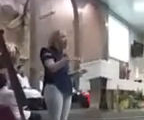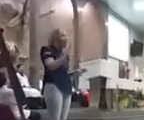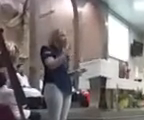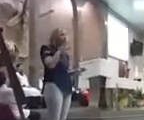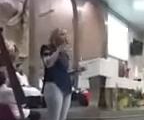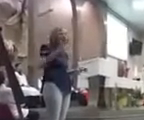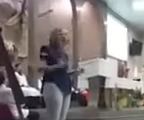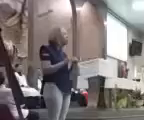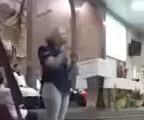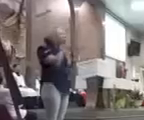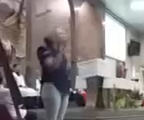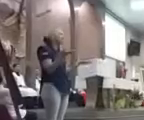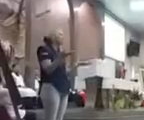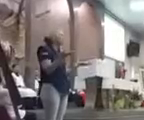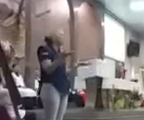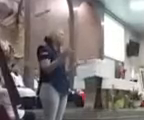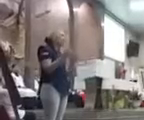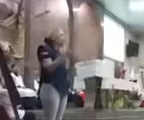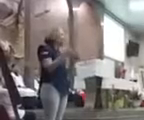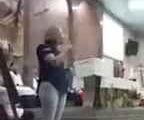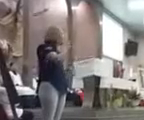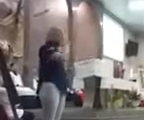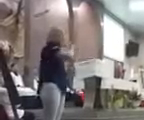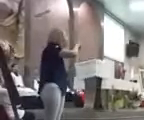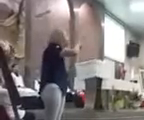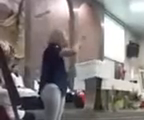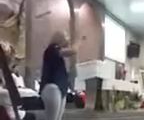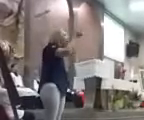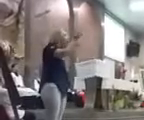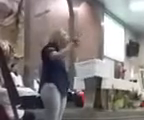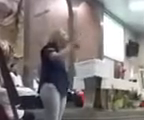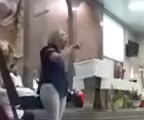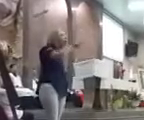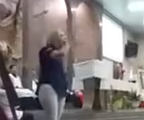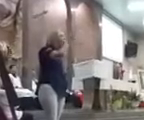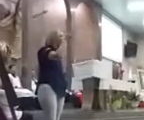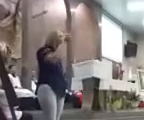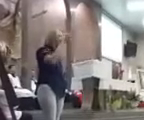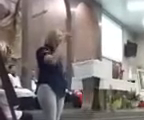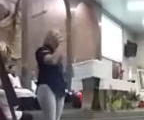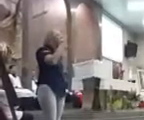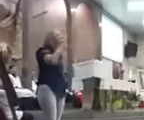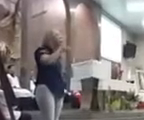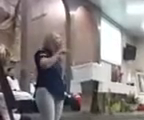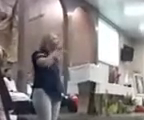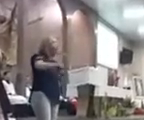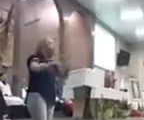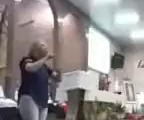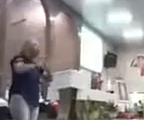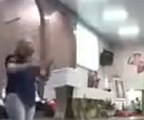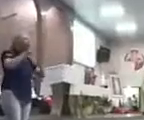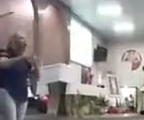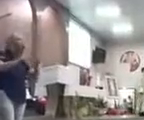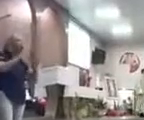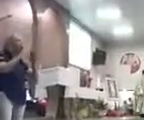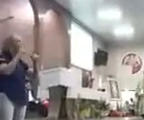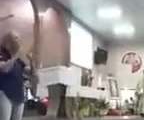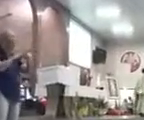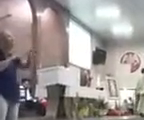outra no domingo. Mas eu olho aqui, levanta a mão, quem é agente pastoral dessa igreja?